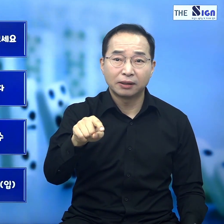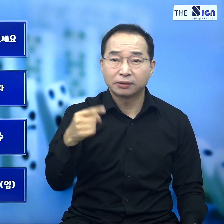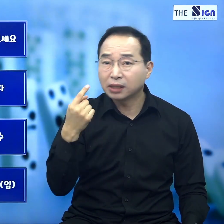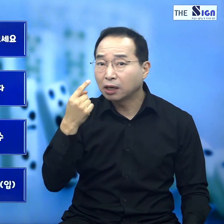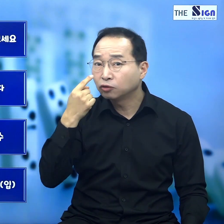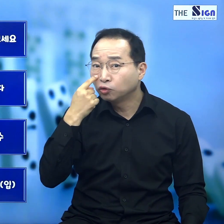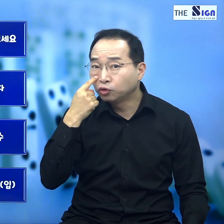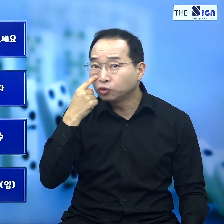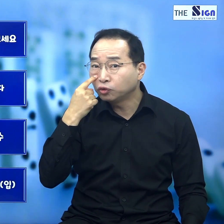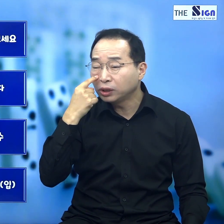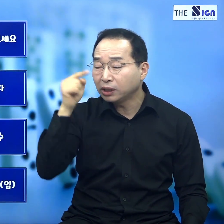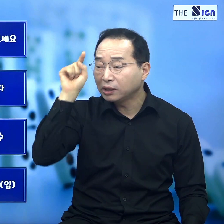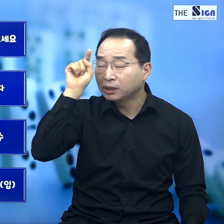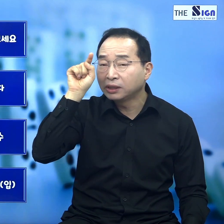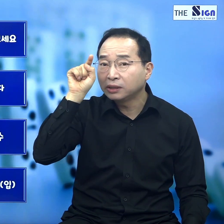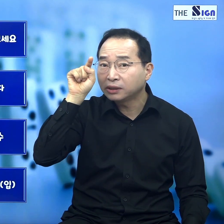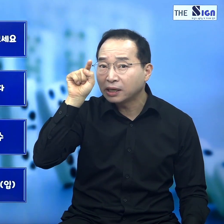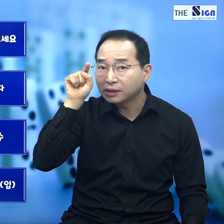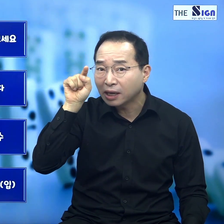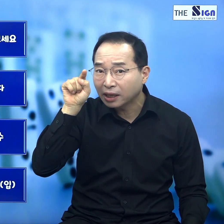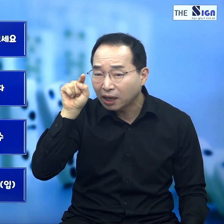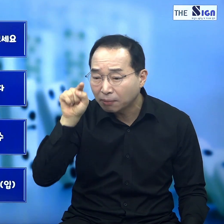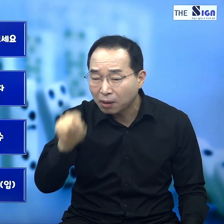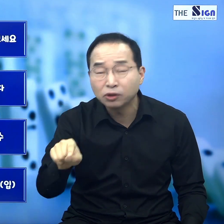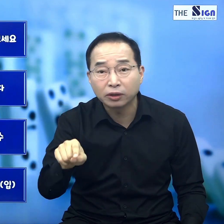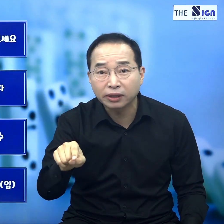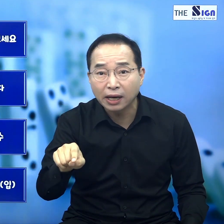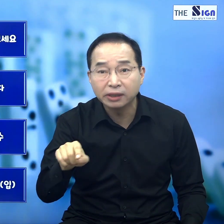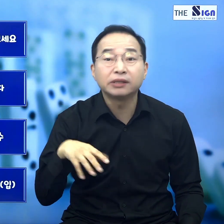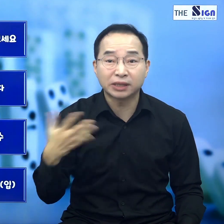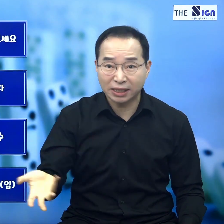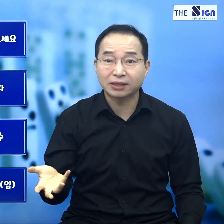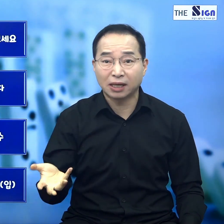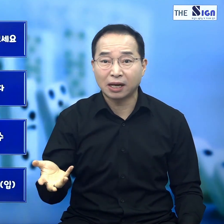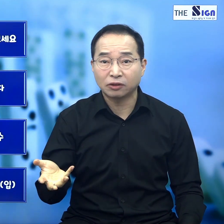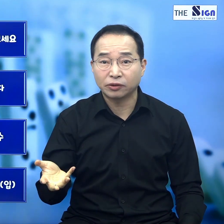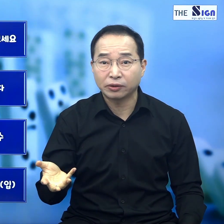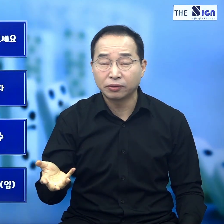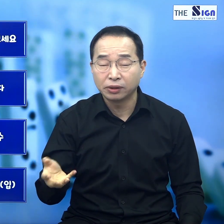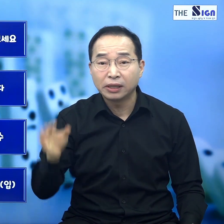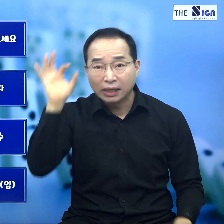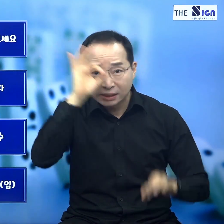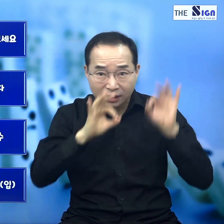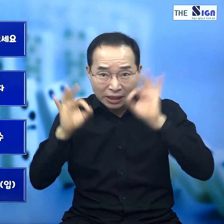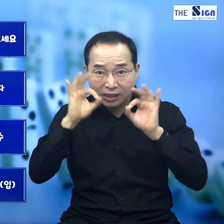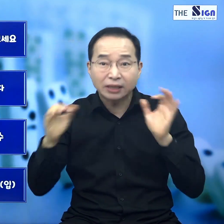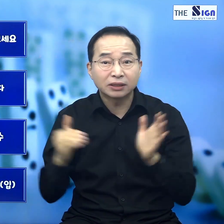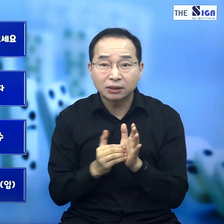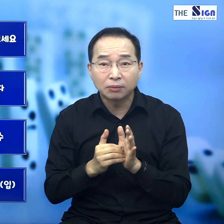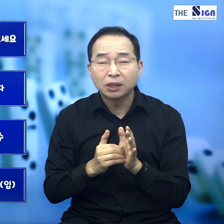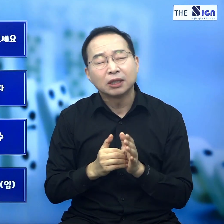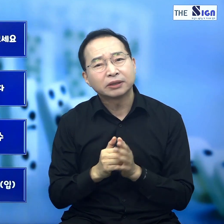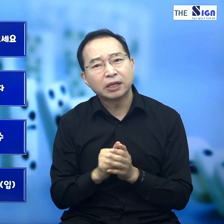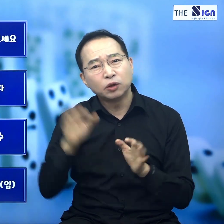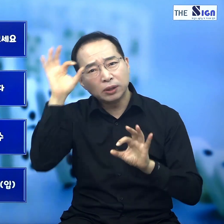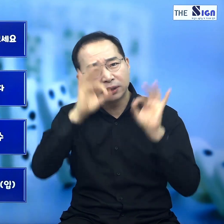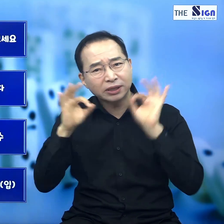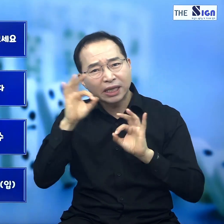자, 눈이 그 대상에 머물렀다. 이게 찾았다라는 거예요. 찾아 끝은. 자, 이 찾다